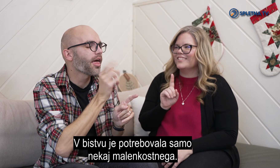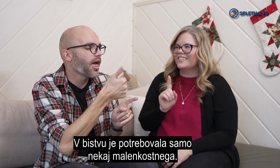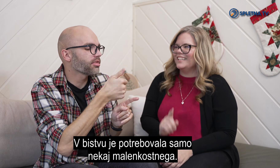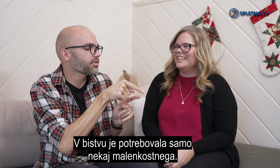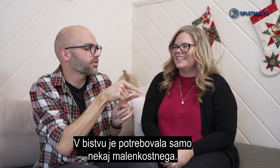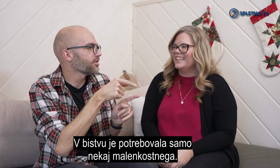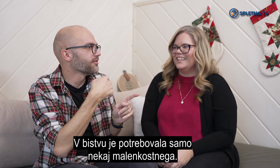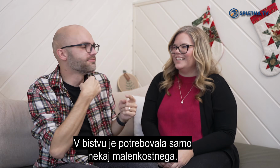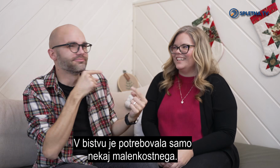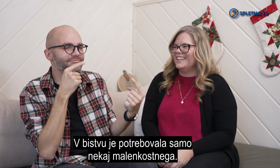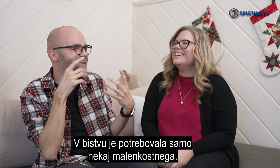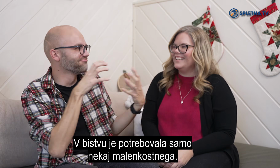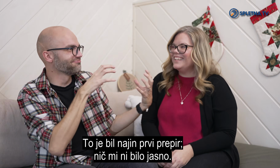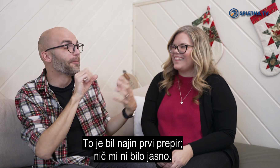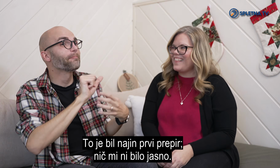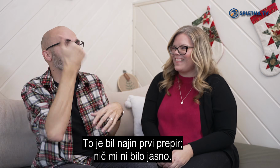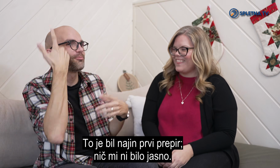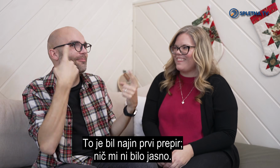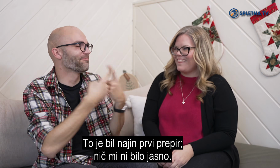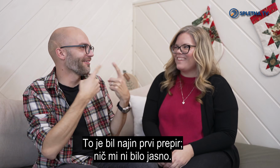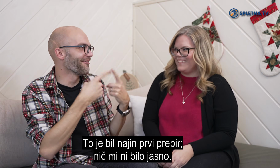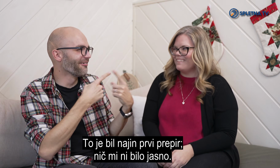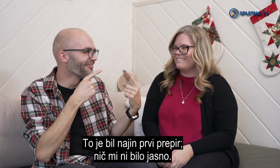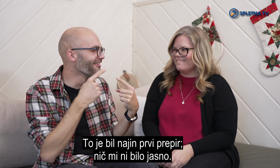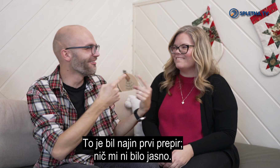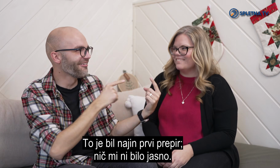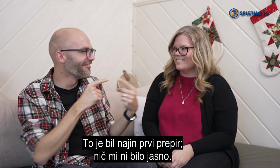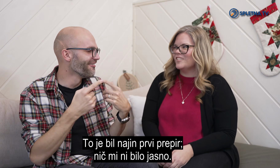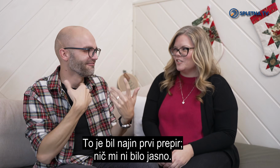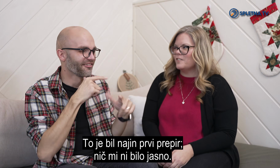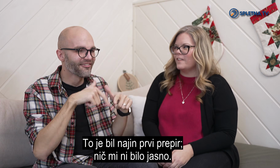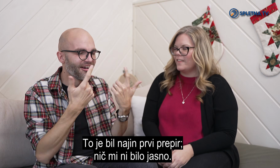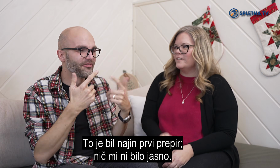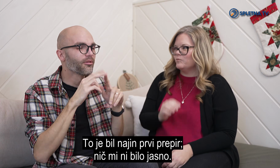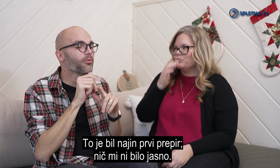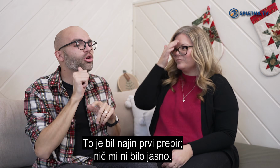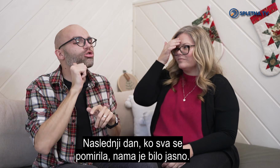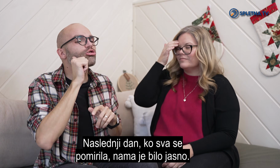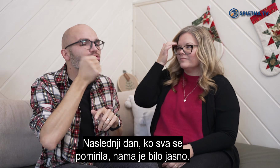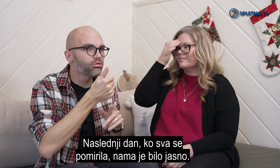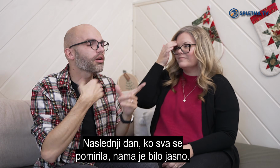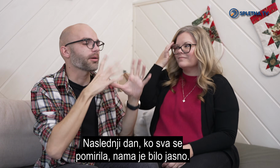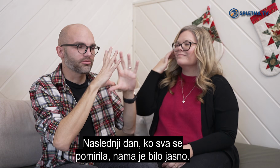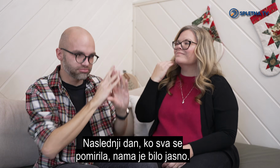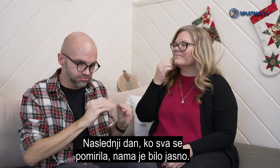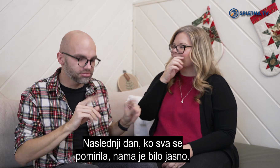nekaj malenkostnega. To je bil najin prvi prepir. Nič mi ni bilo jasno. Naslednji dan, ko sva se